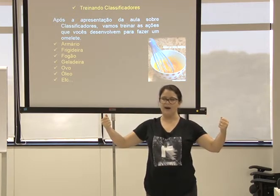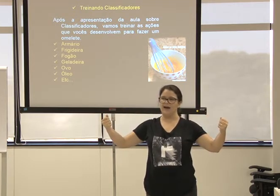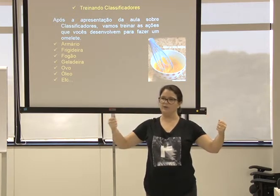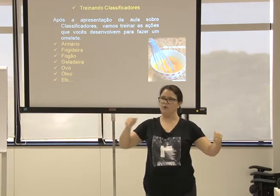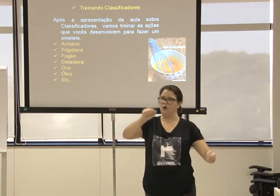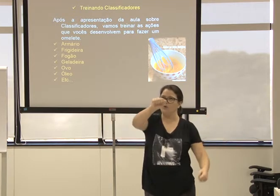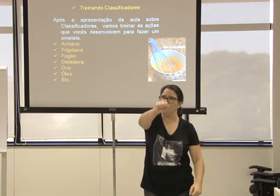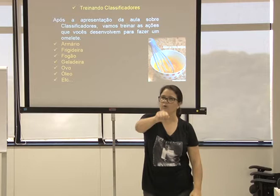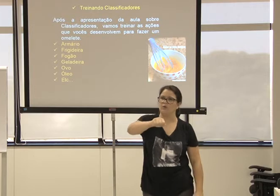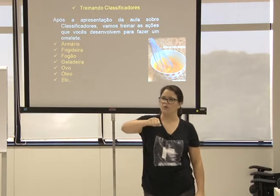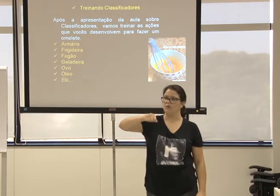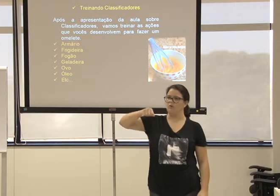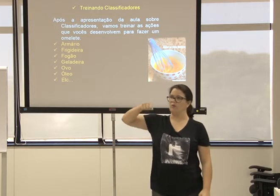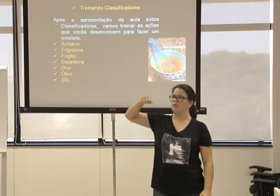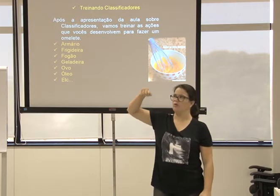armário ou Vai sair pra fora.